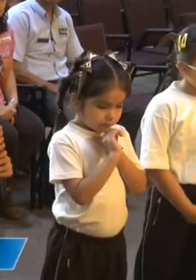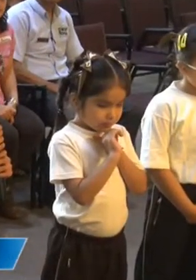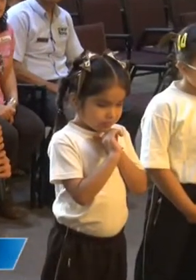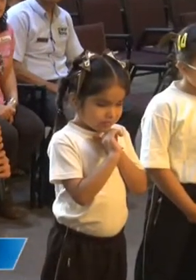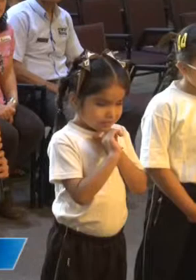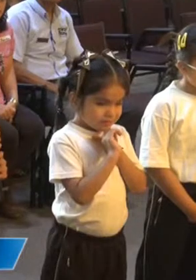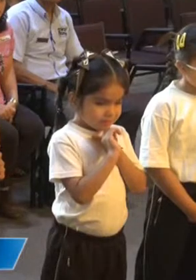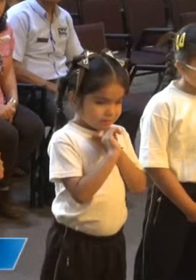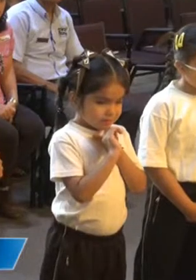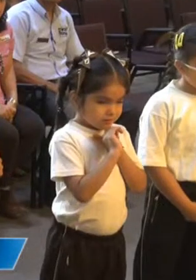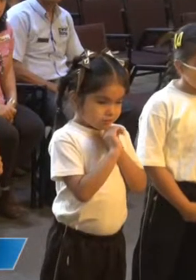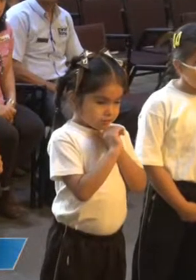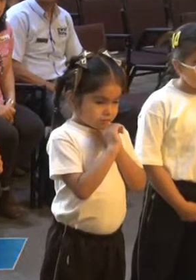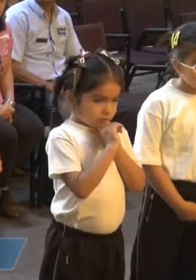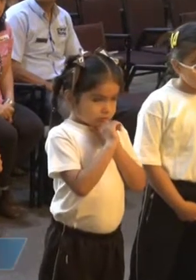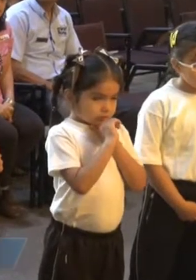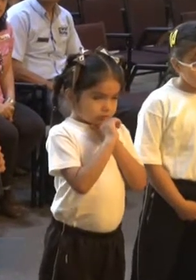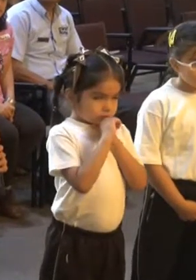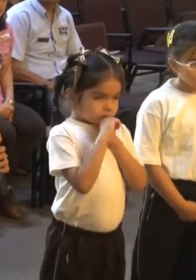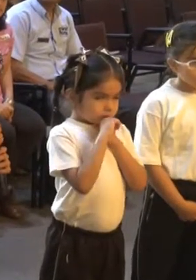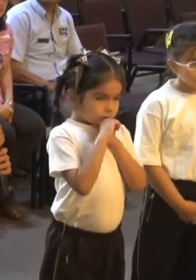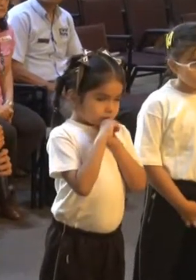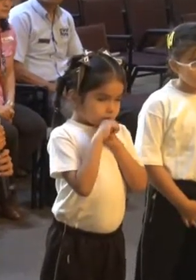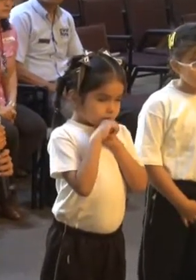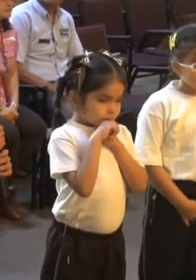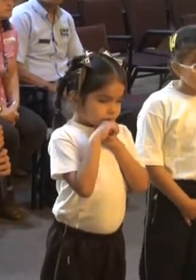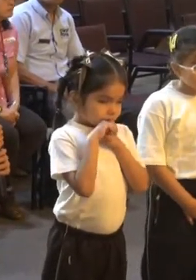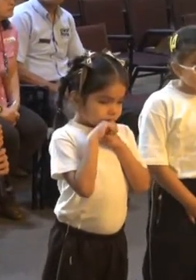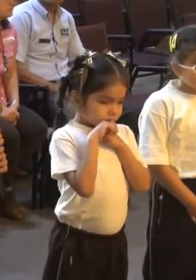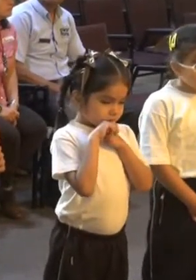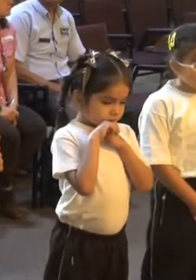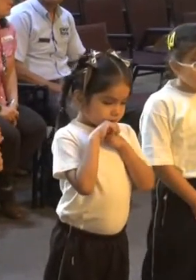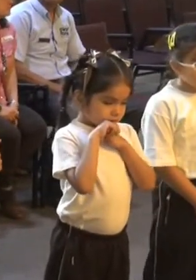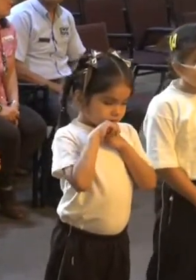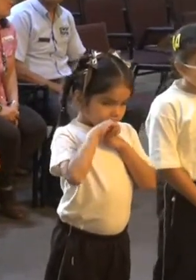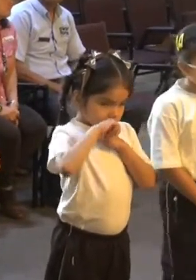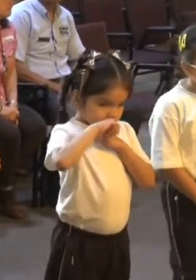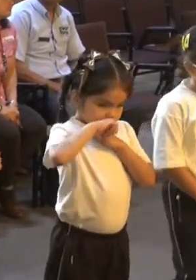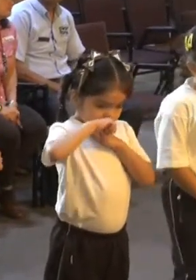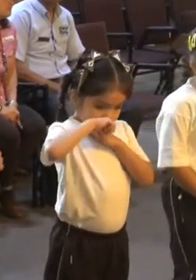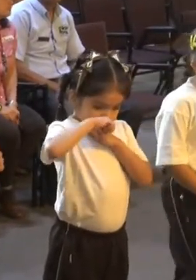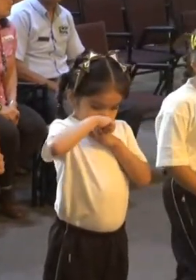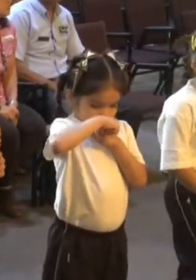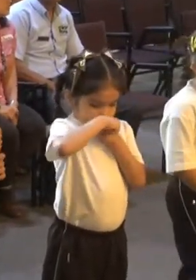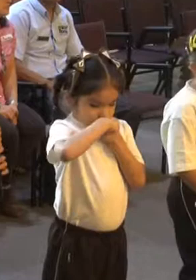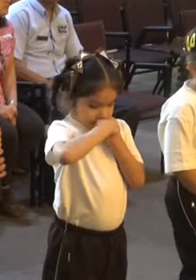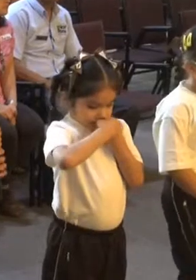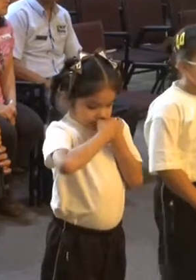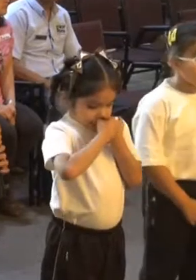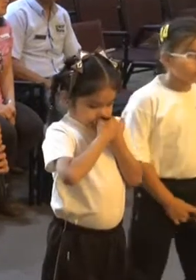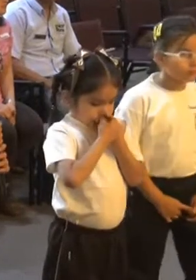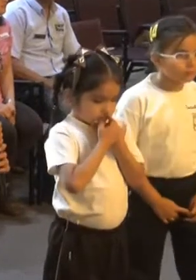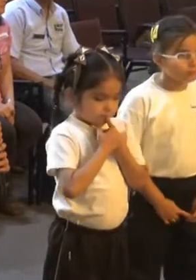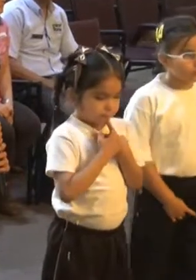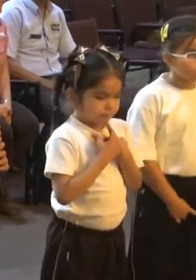porque los niños son seres humanos esto debe terminar la